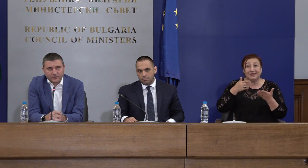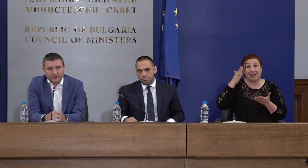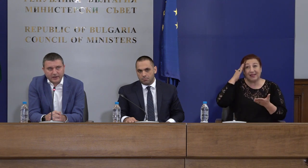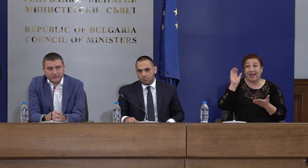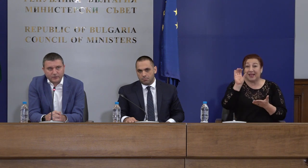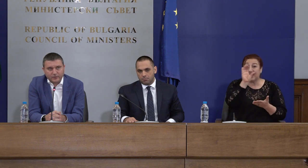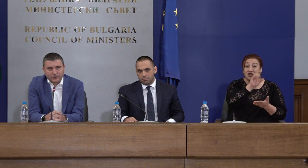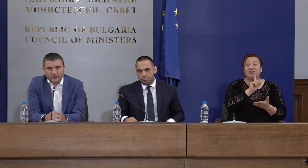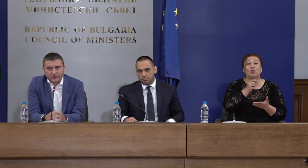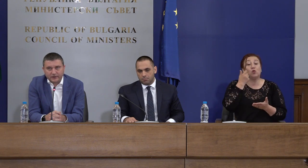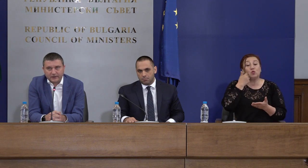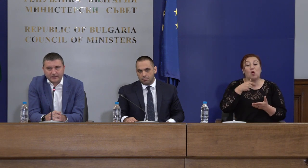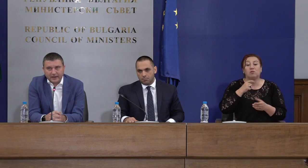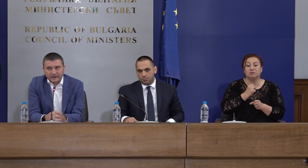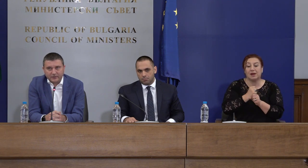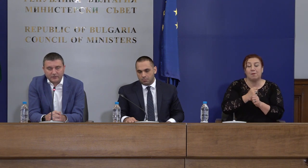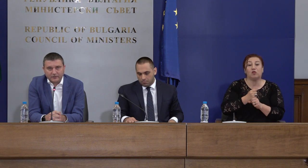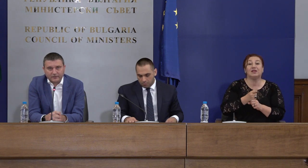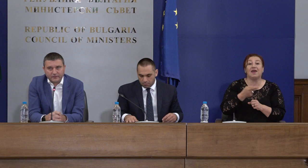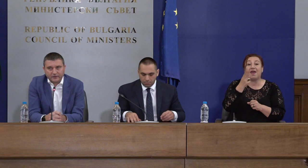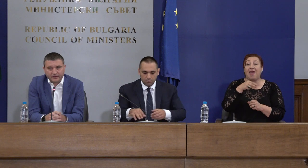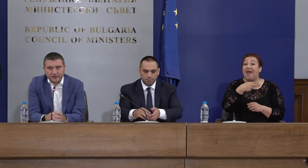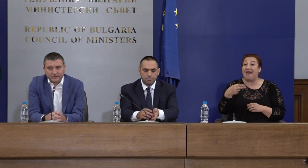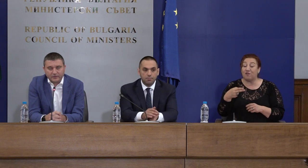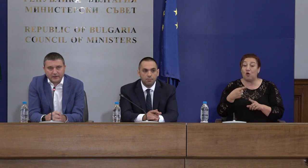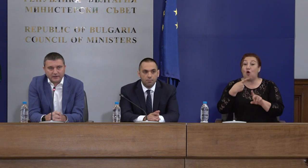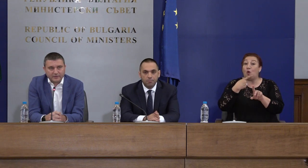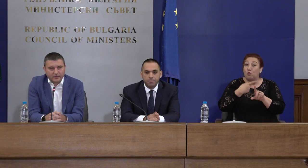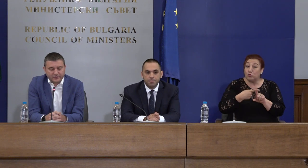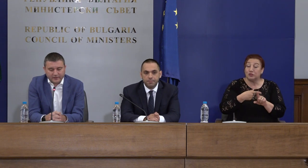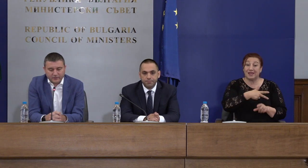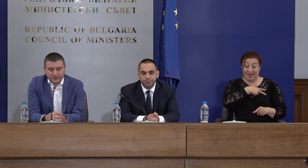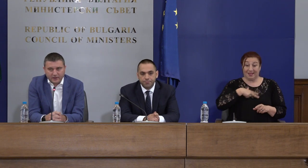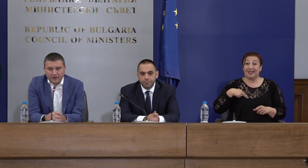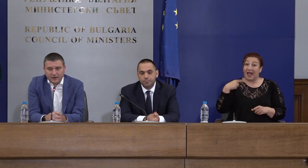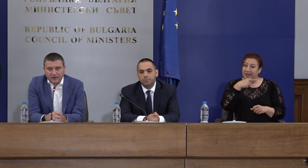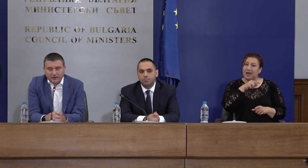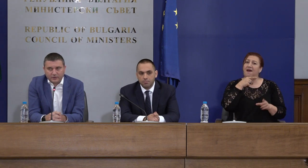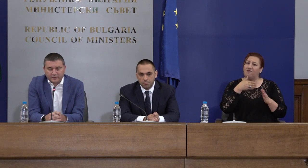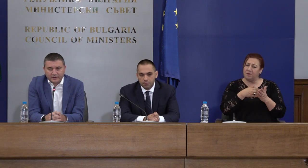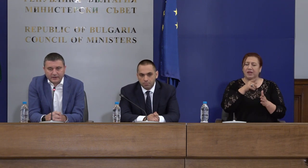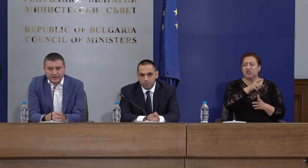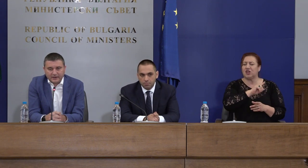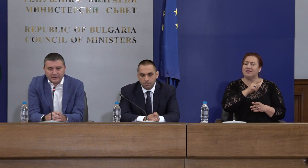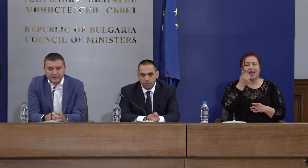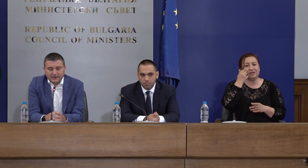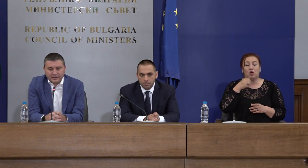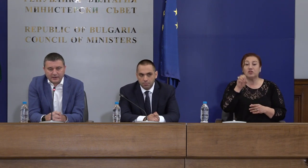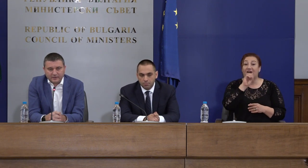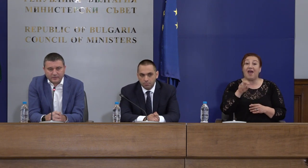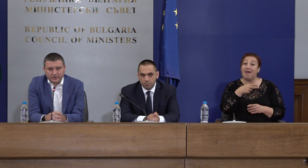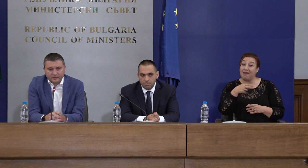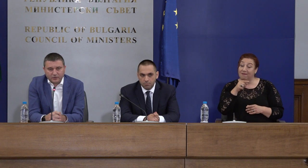които използват евро, плюс Дания, която е в ERM, но не използва евро. Като разбира се,